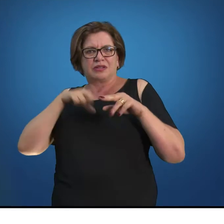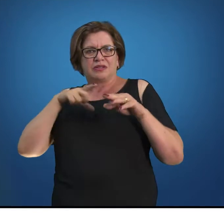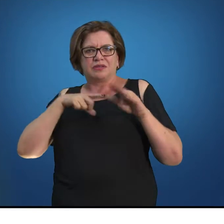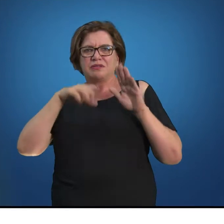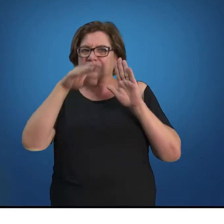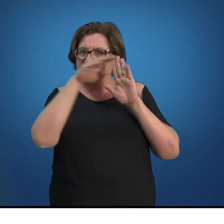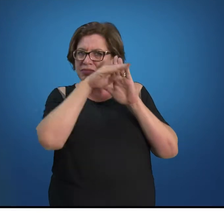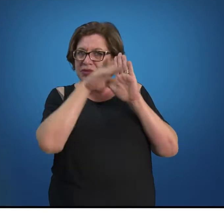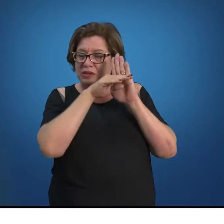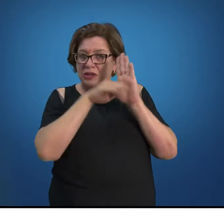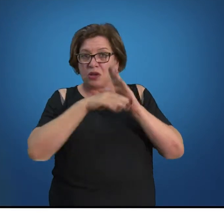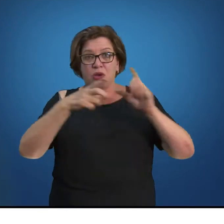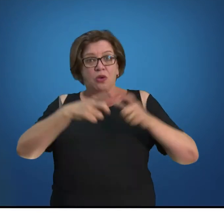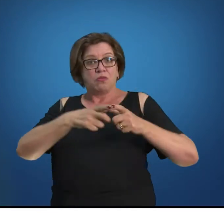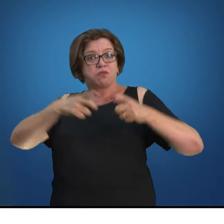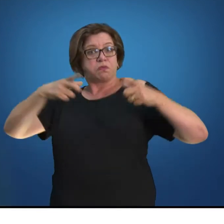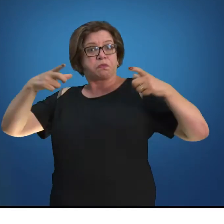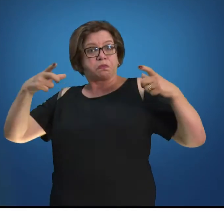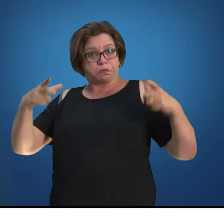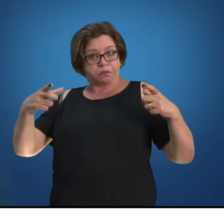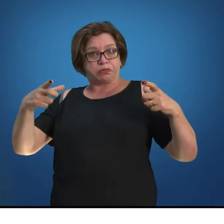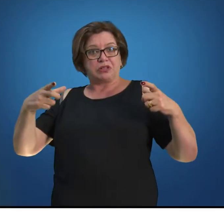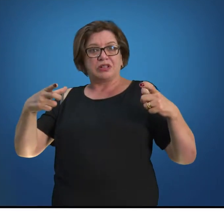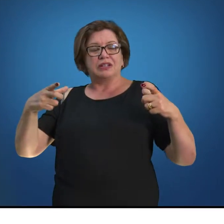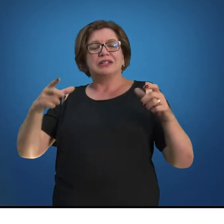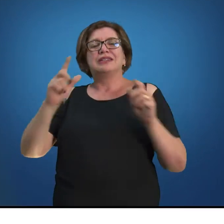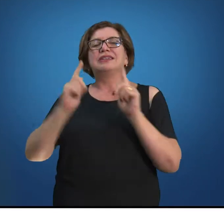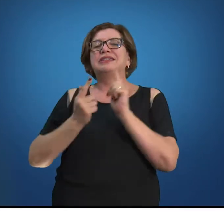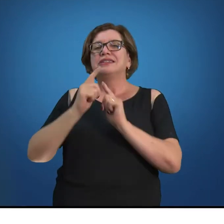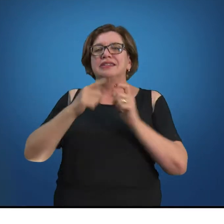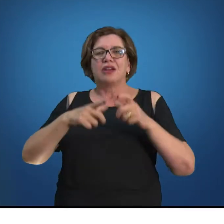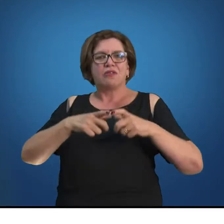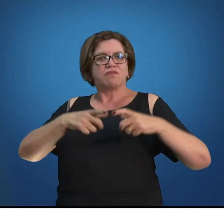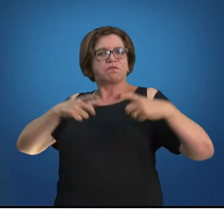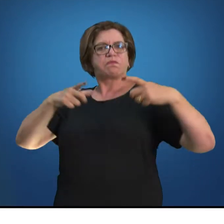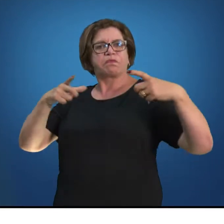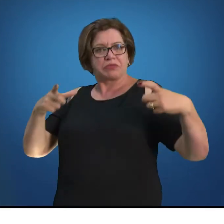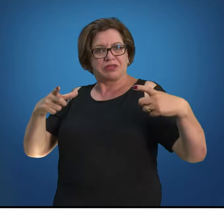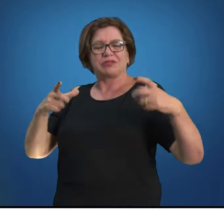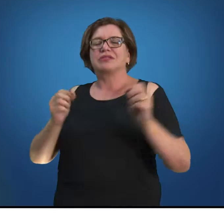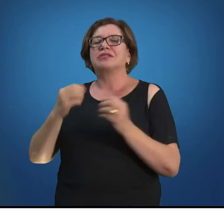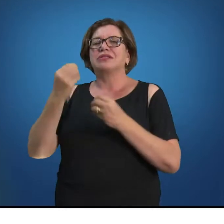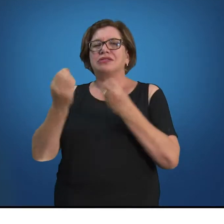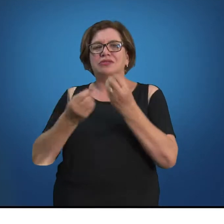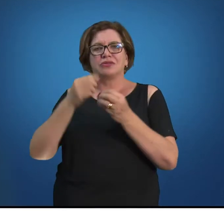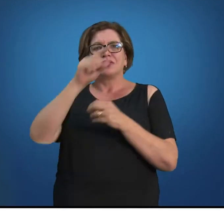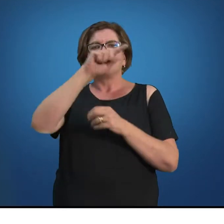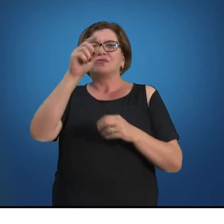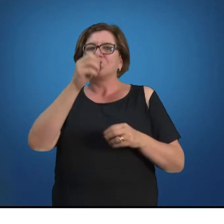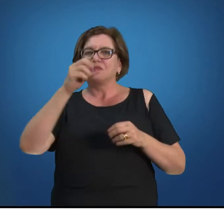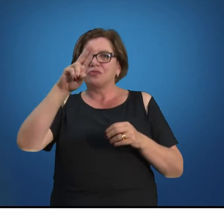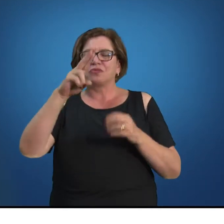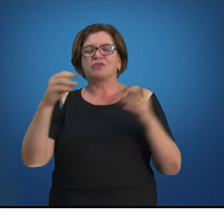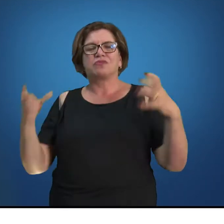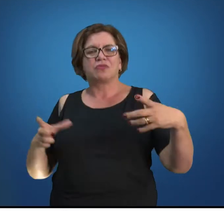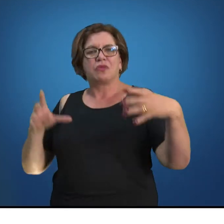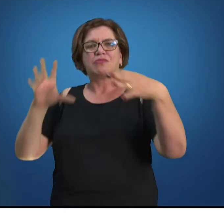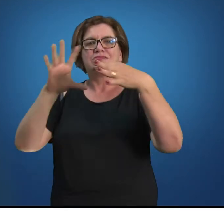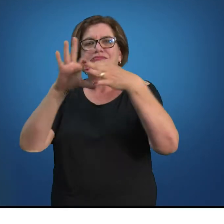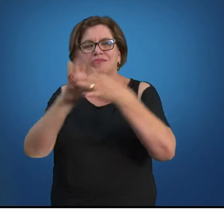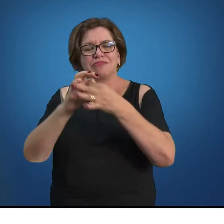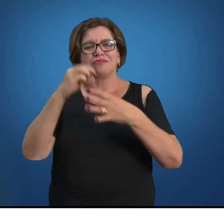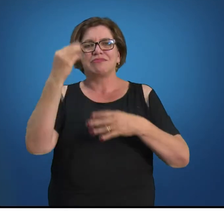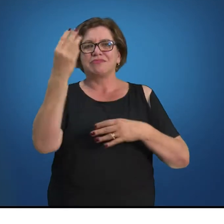como algo mais amplo, de gestão como algo mais amplo e de zoneamento somando, então, a complementaridade